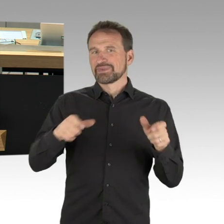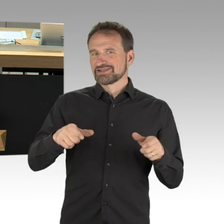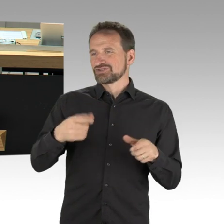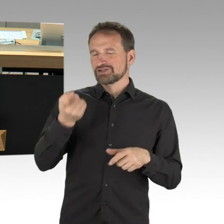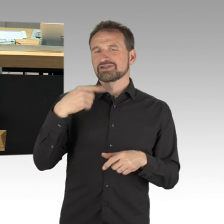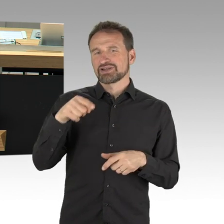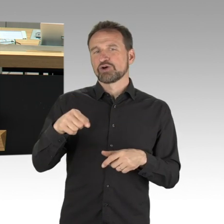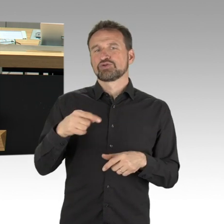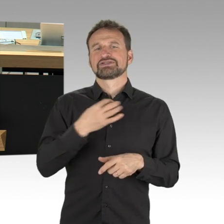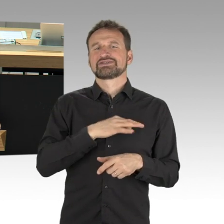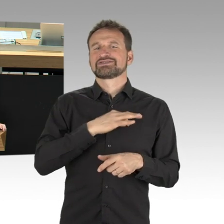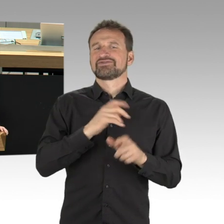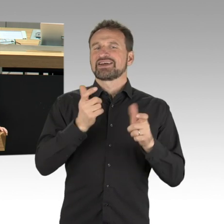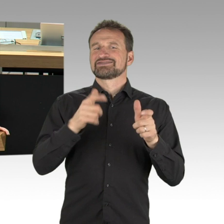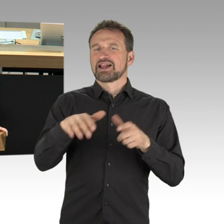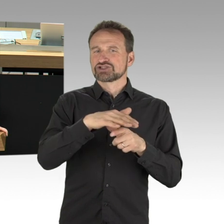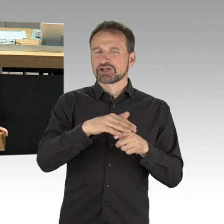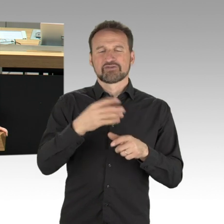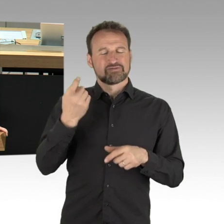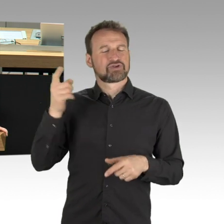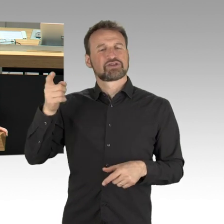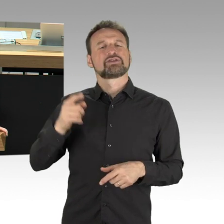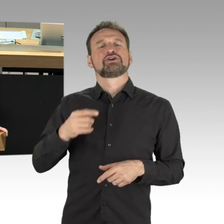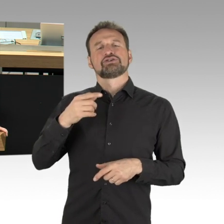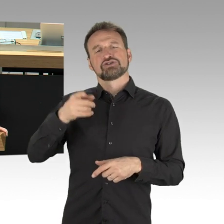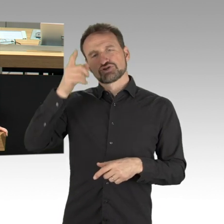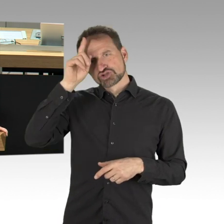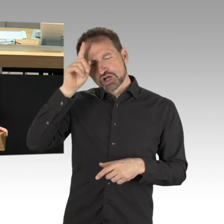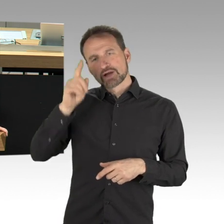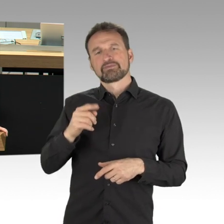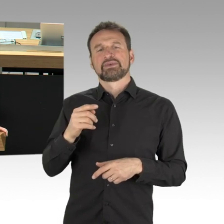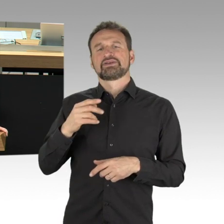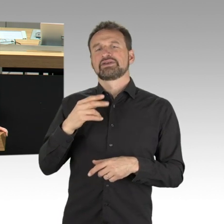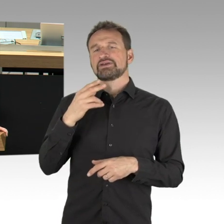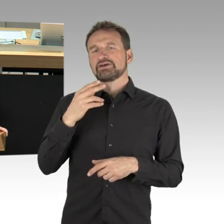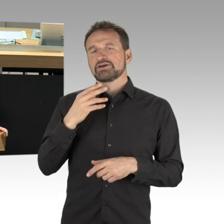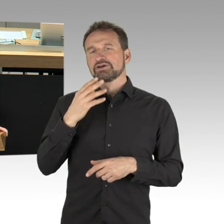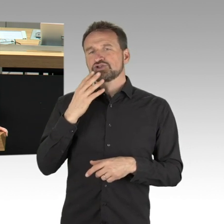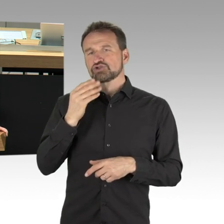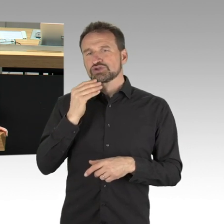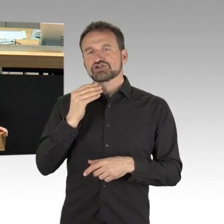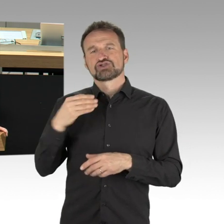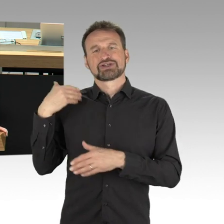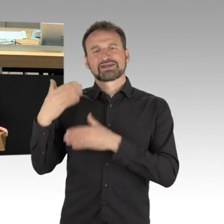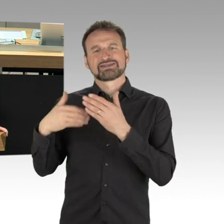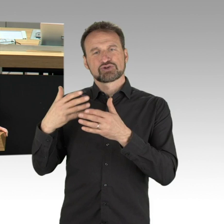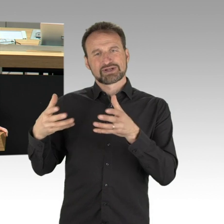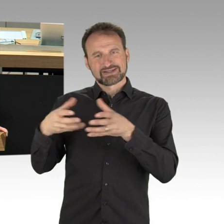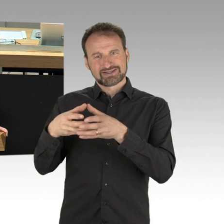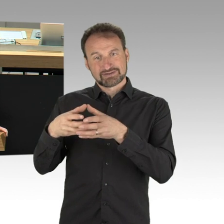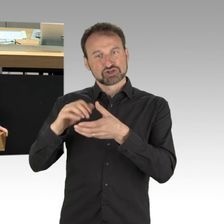noch viel mehr tun. Sie zeigen uns die Wurzeln jüdischen Lebens in Deutschland auf und zeigen uns, dass es in jedem kleinen